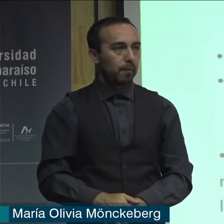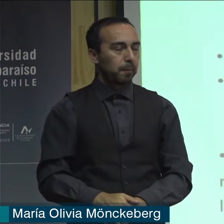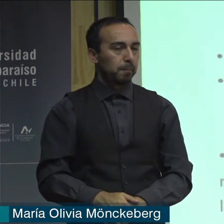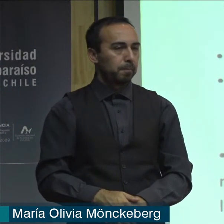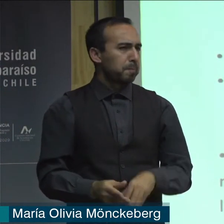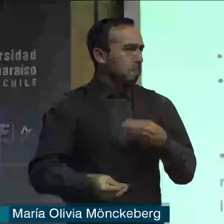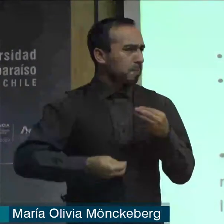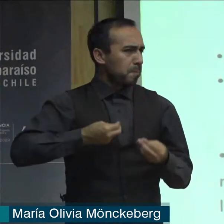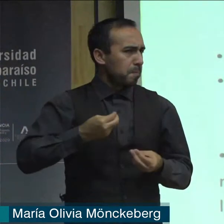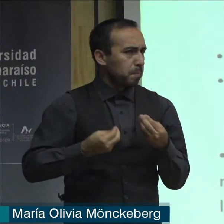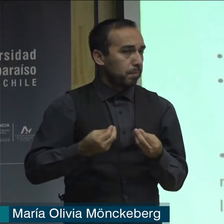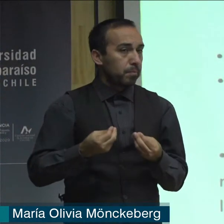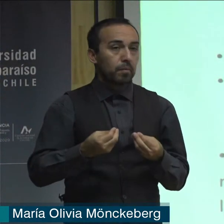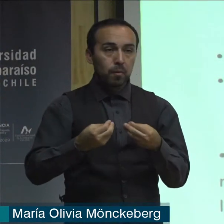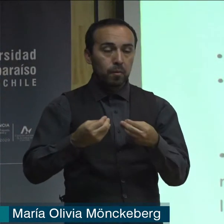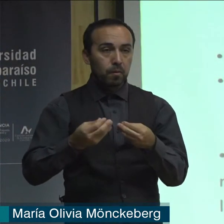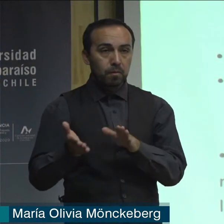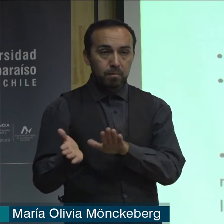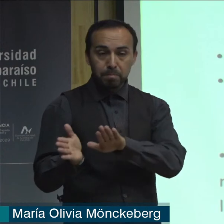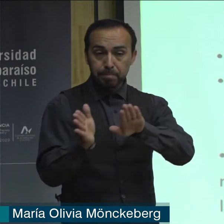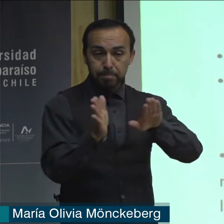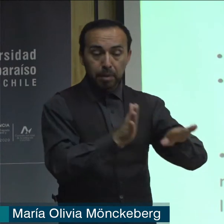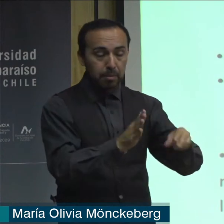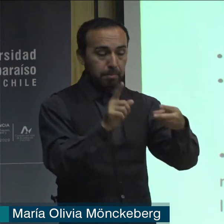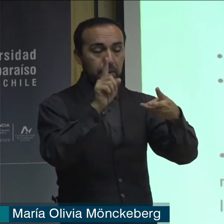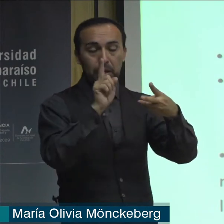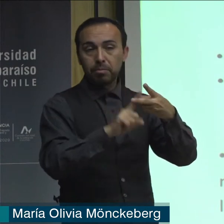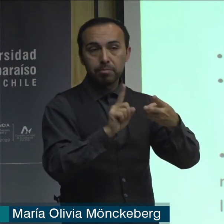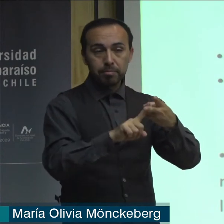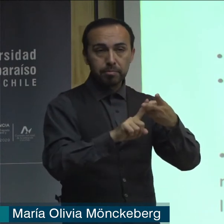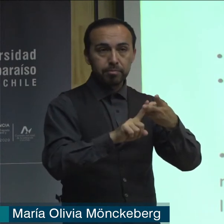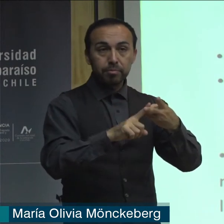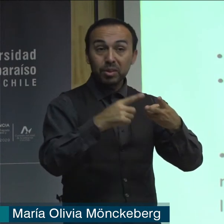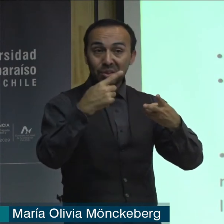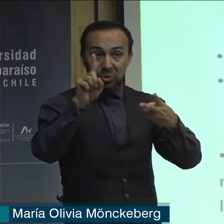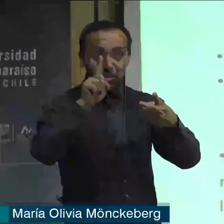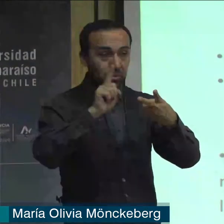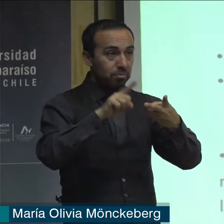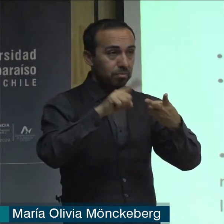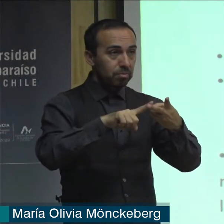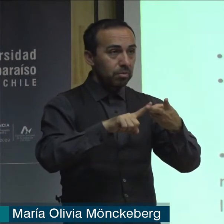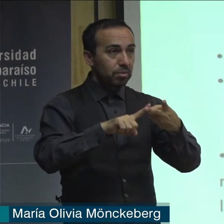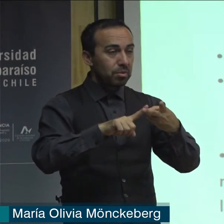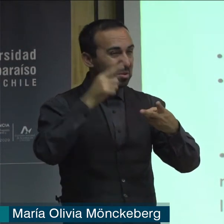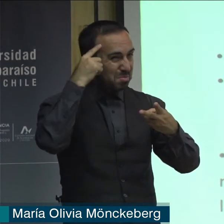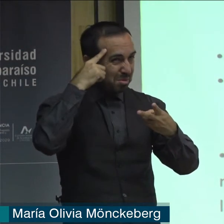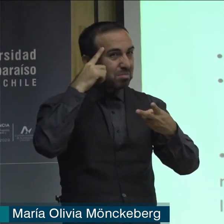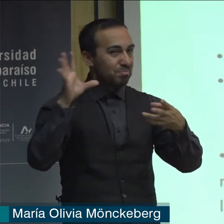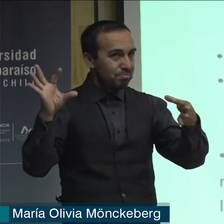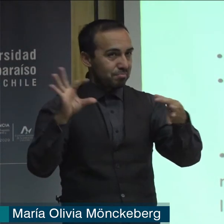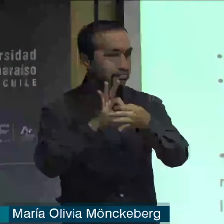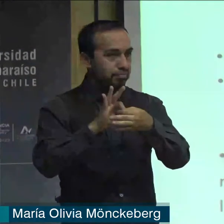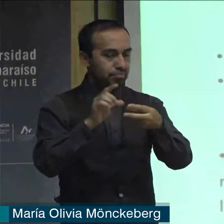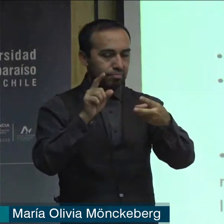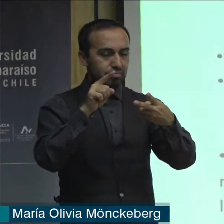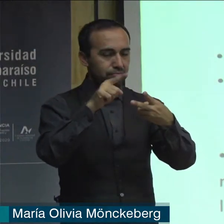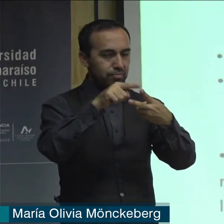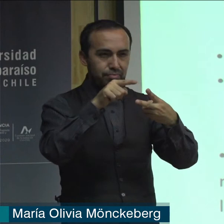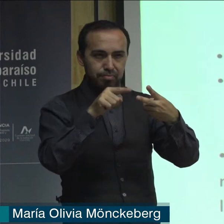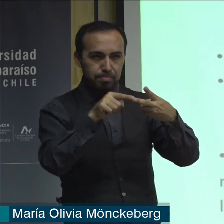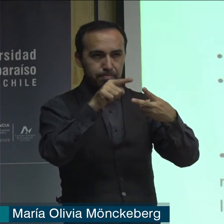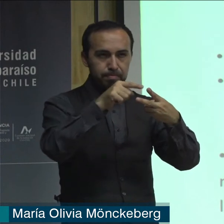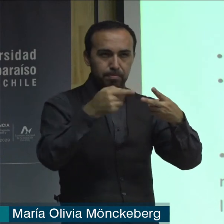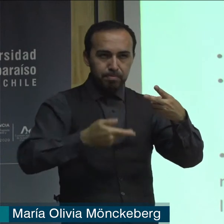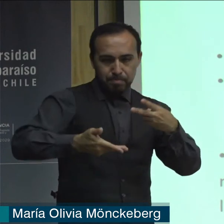y el otro factor que yo creo que están absolutamente se juntan y se conocían uno veía